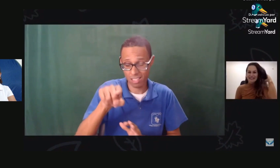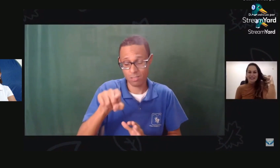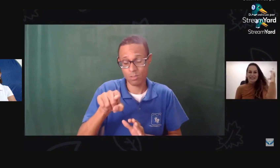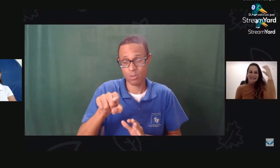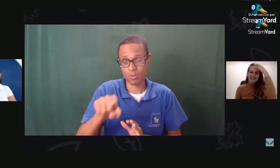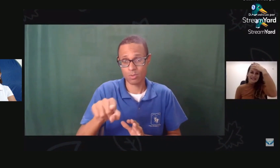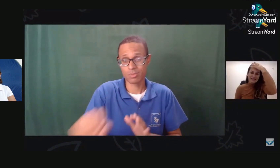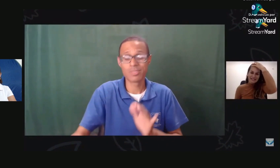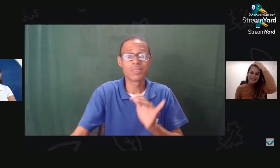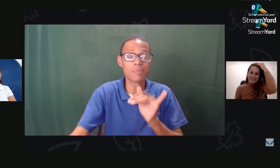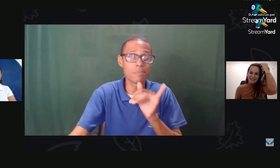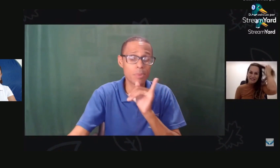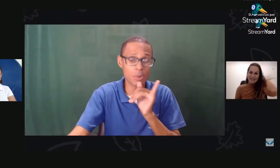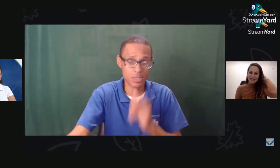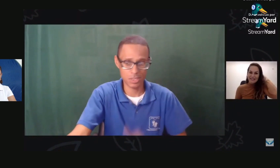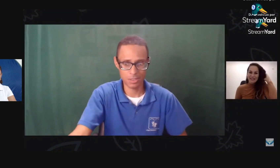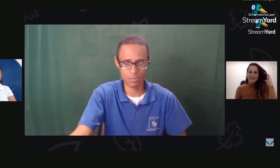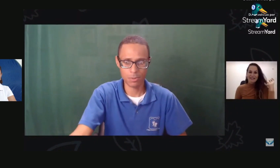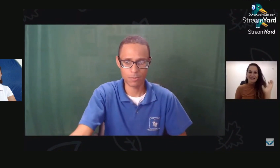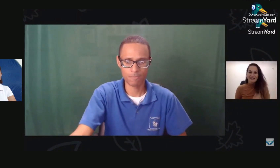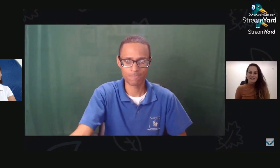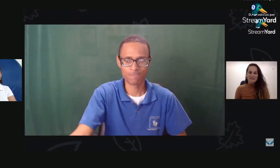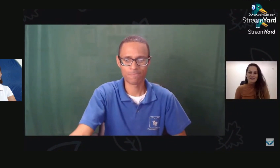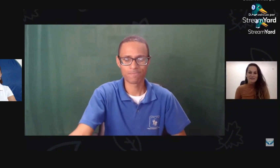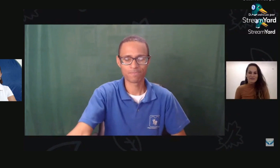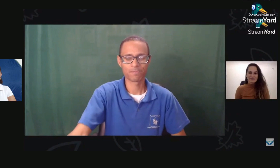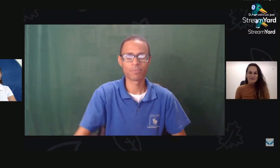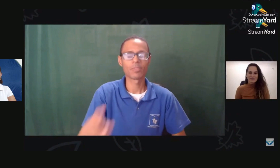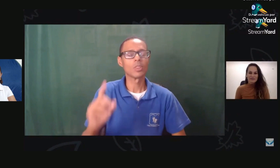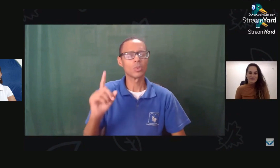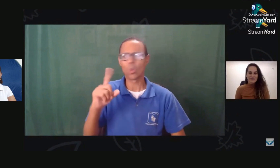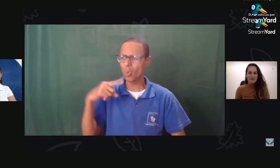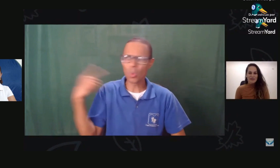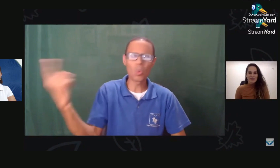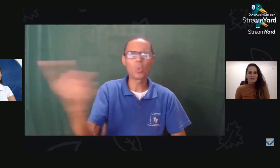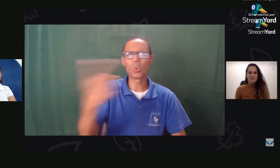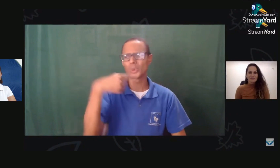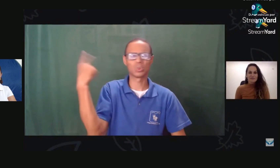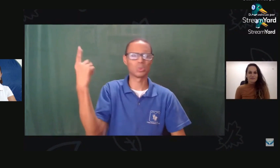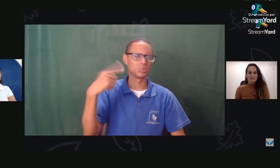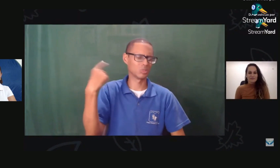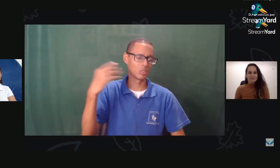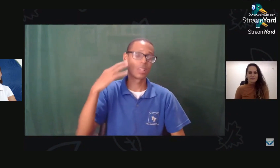Então, essa pergunta, Vanessa, por exemplo,